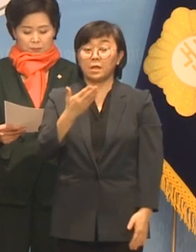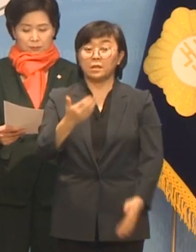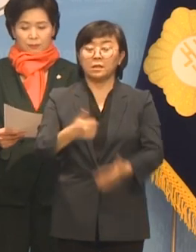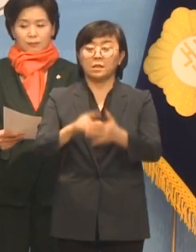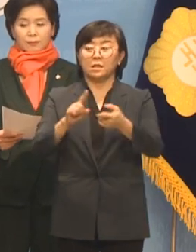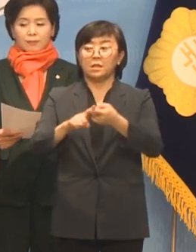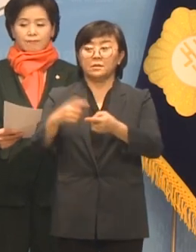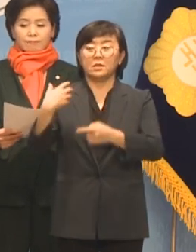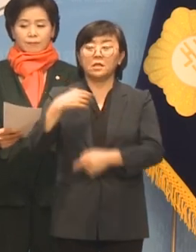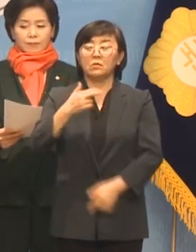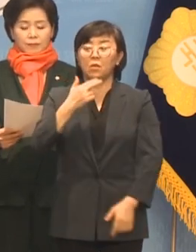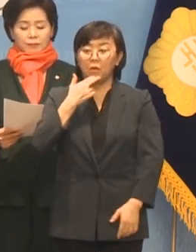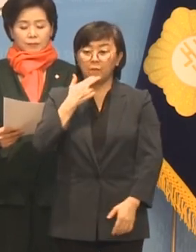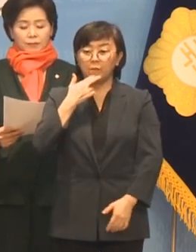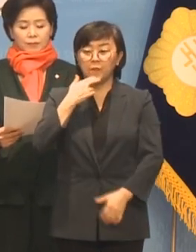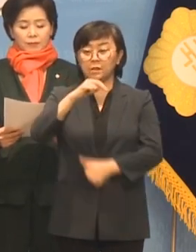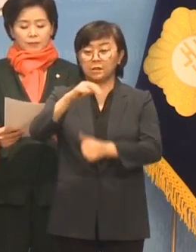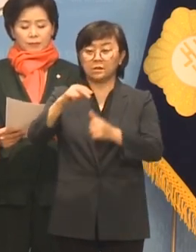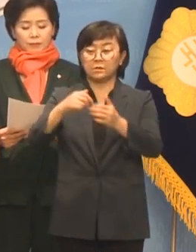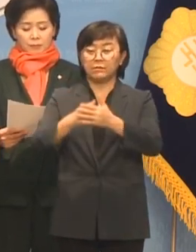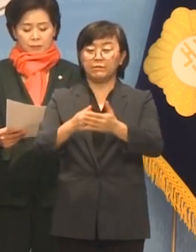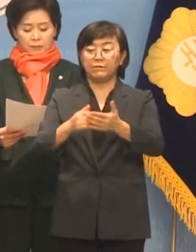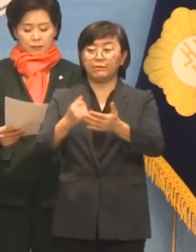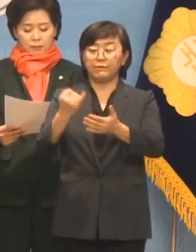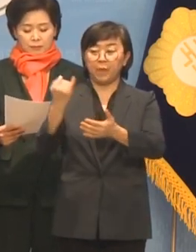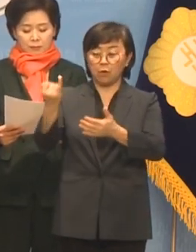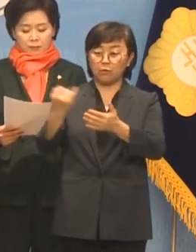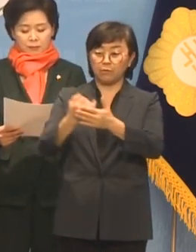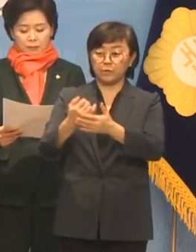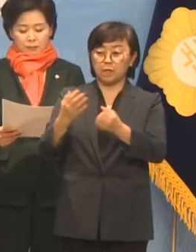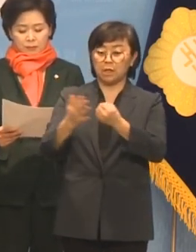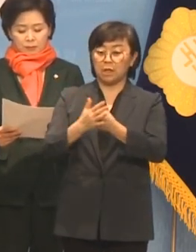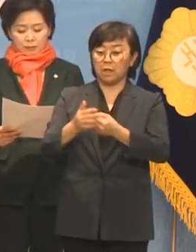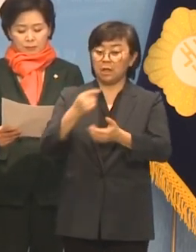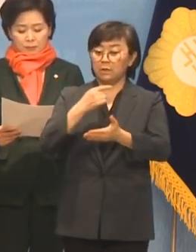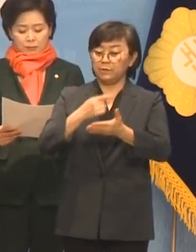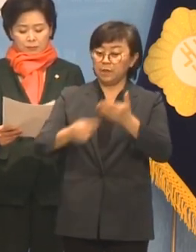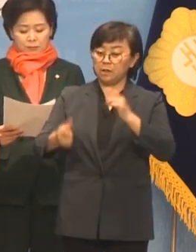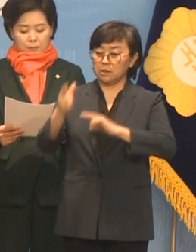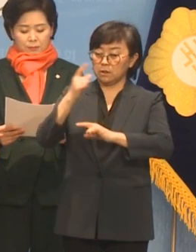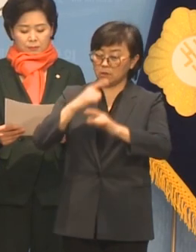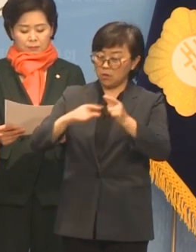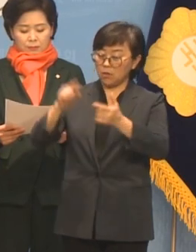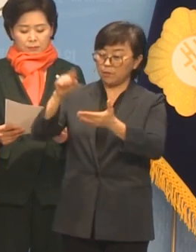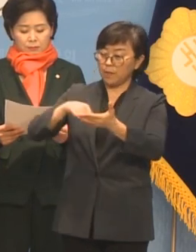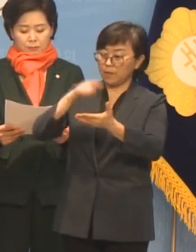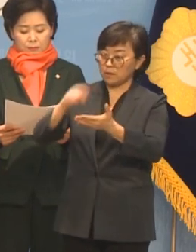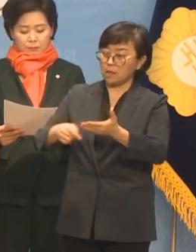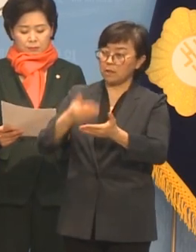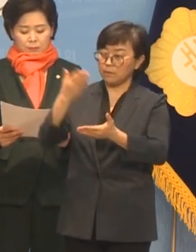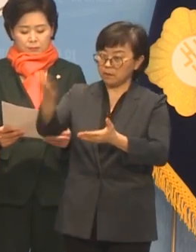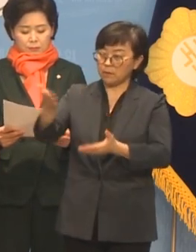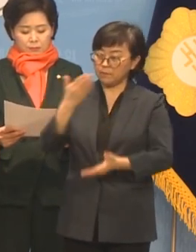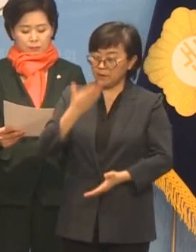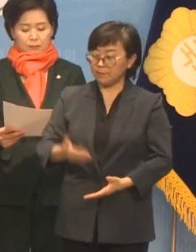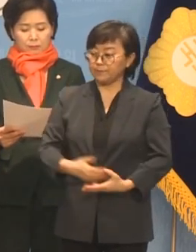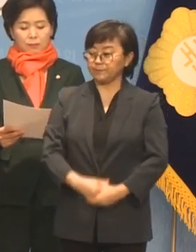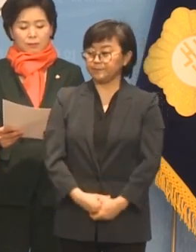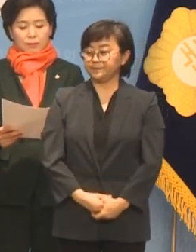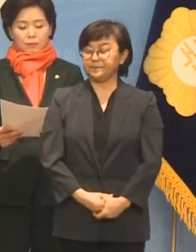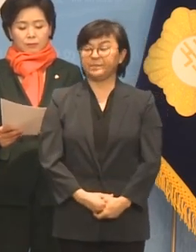파탄에 책임이 없는 상대 배우자는 피해를 더욱 두텁게 배상받을 수 있을